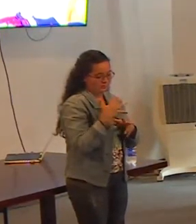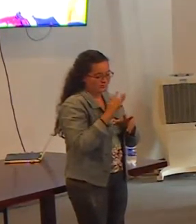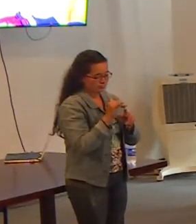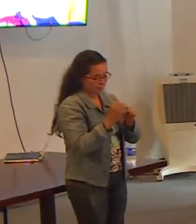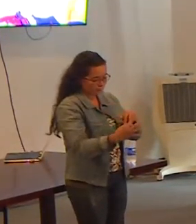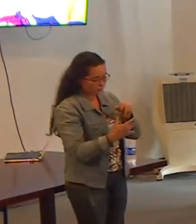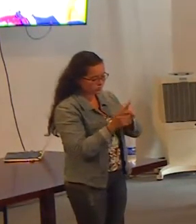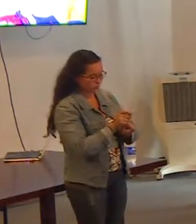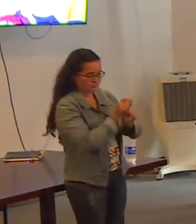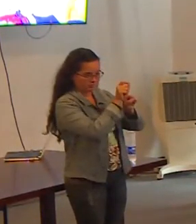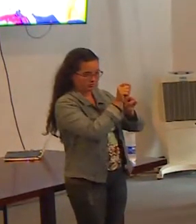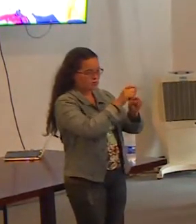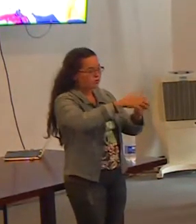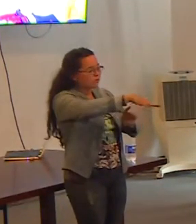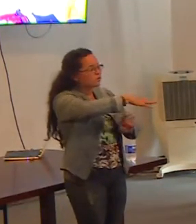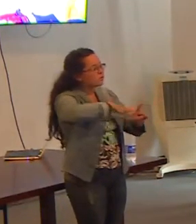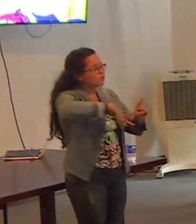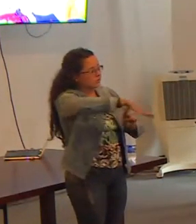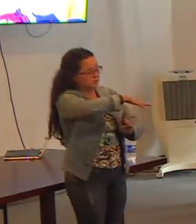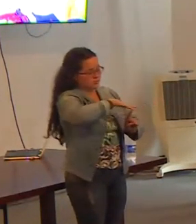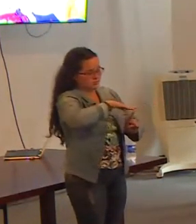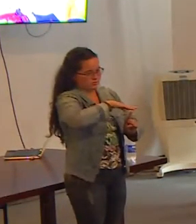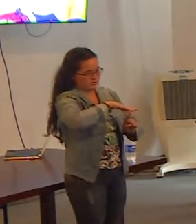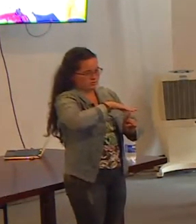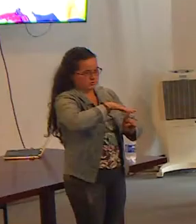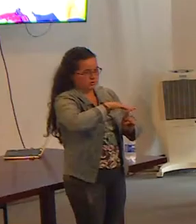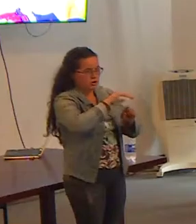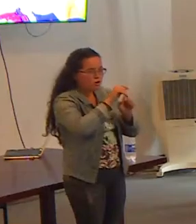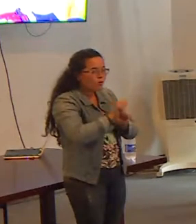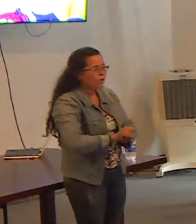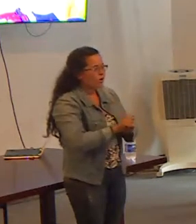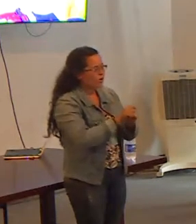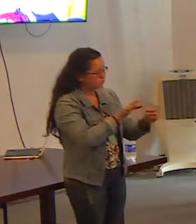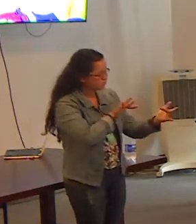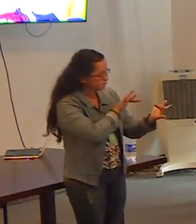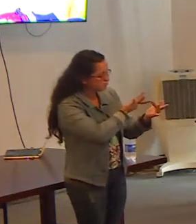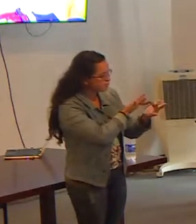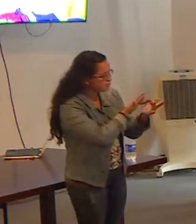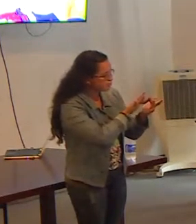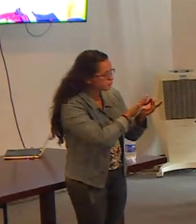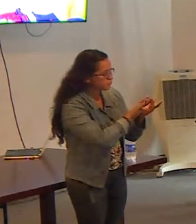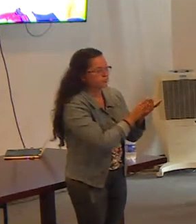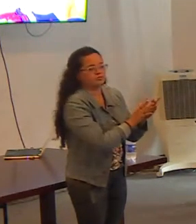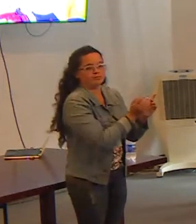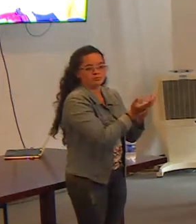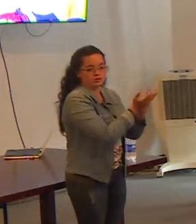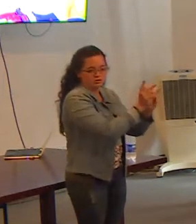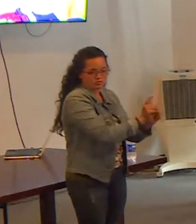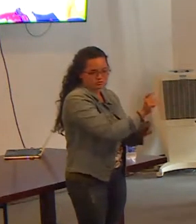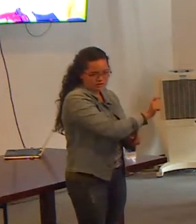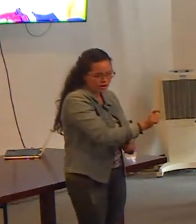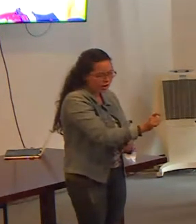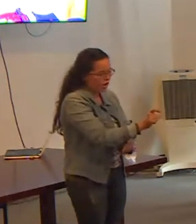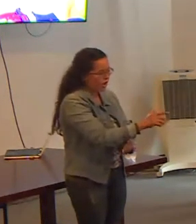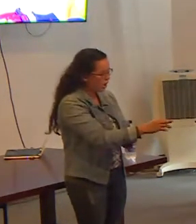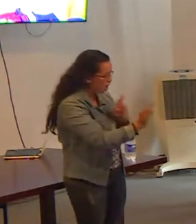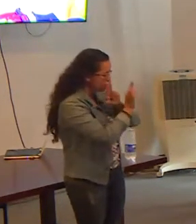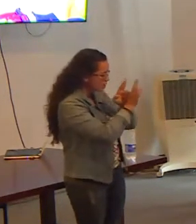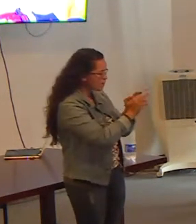especial en contextos donde nos permitiera acercarnos a los sujetos, reconocer esas